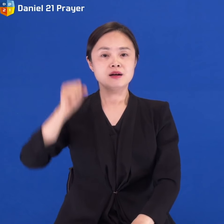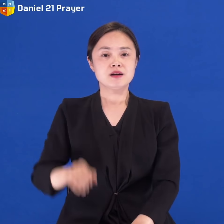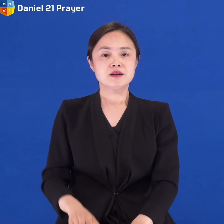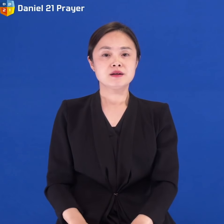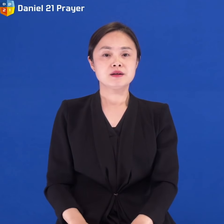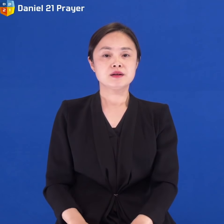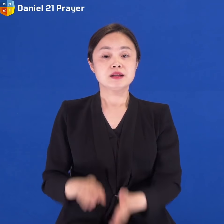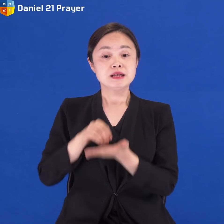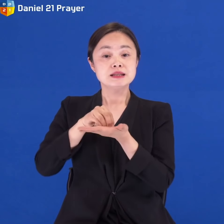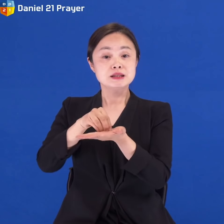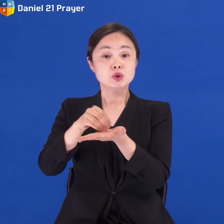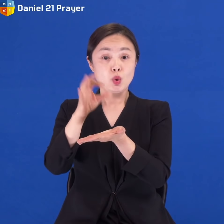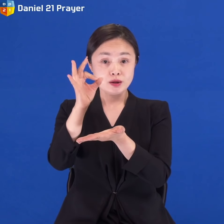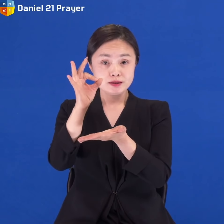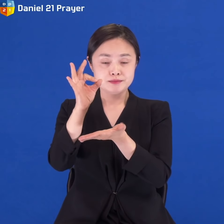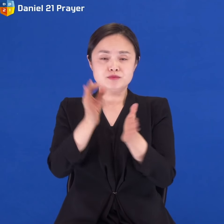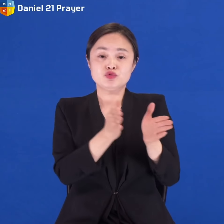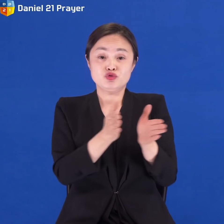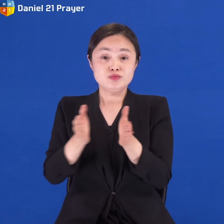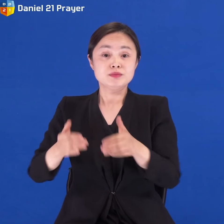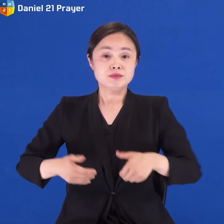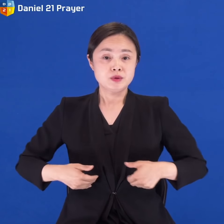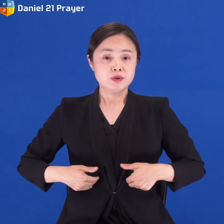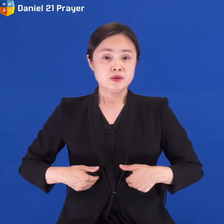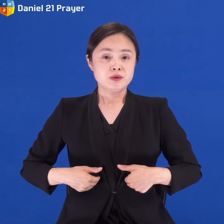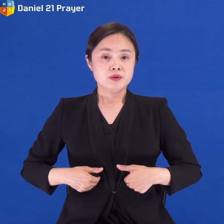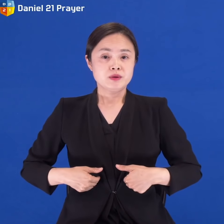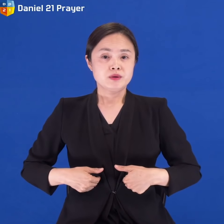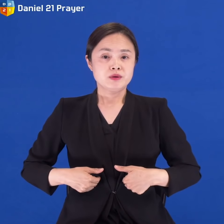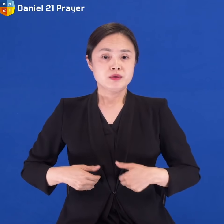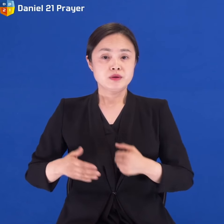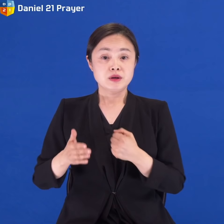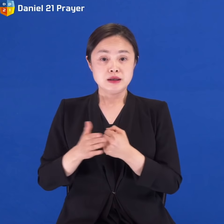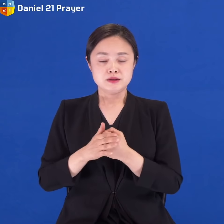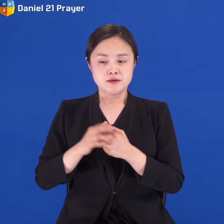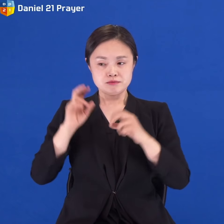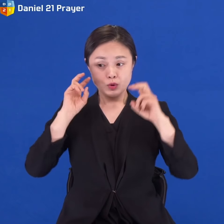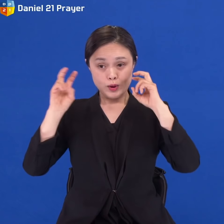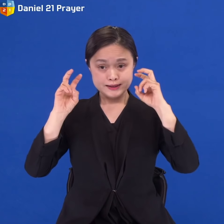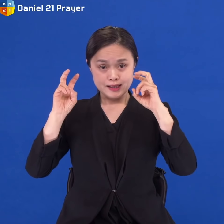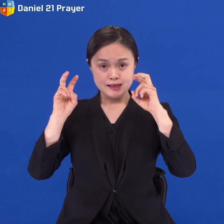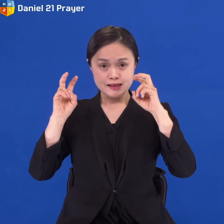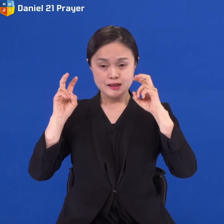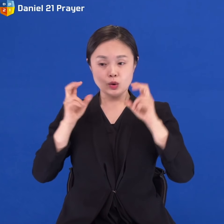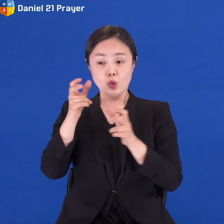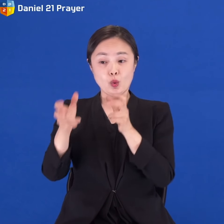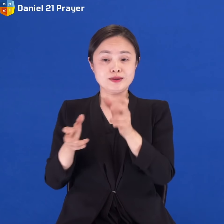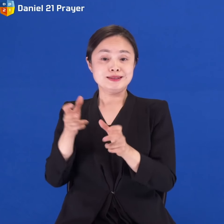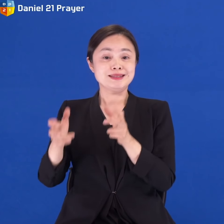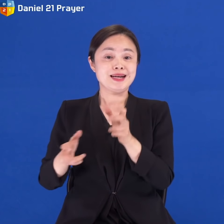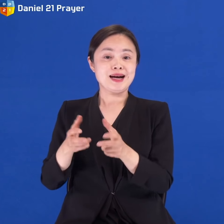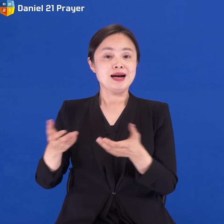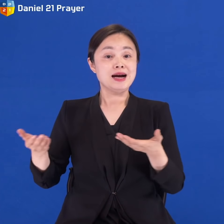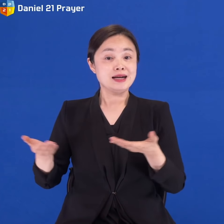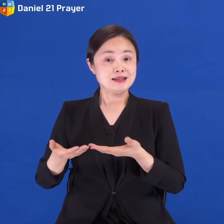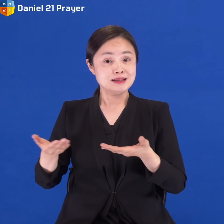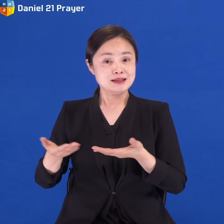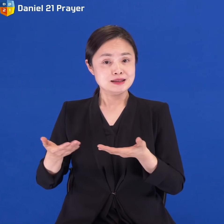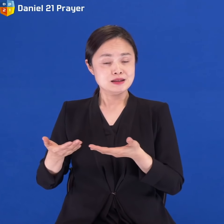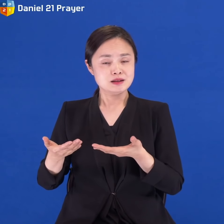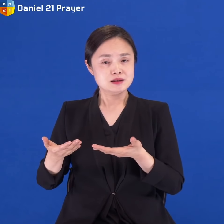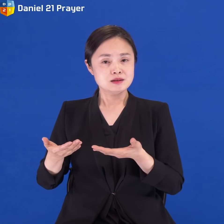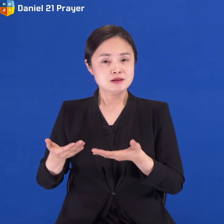등록금을 준비하는 과정까지 회사에 남아있는 동안에 생리대가 있느냐고